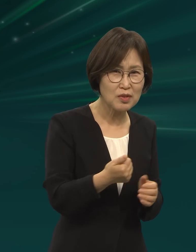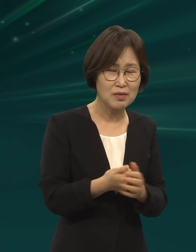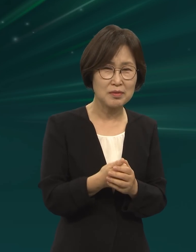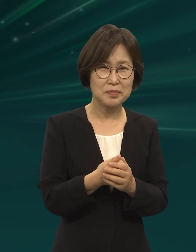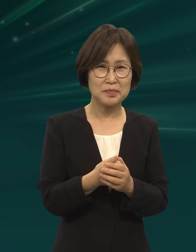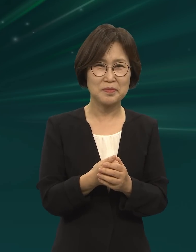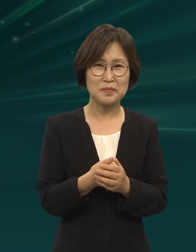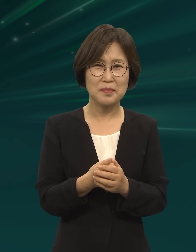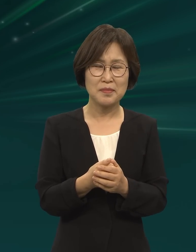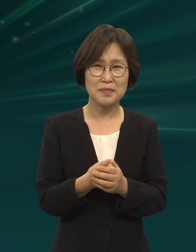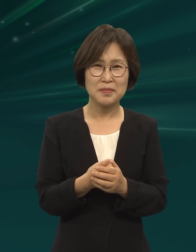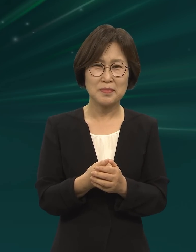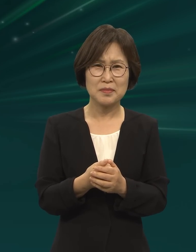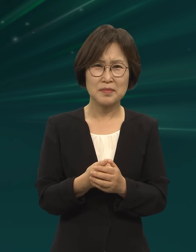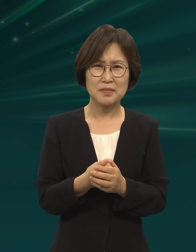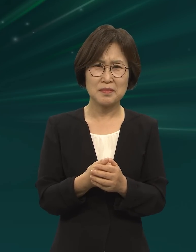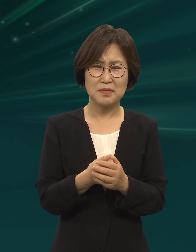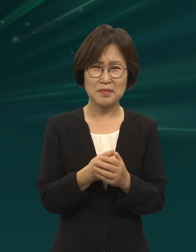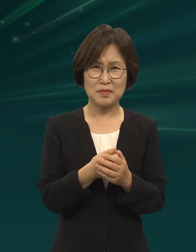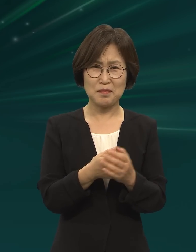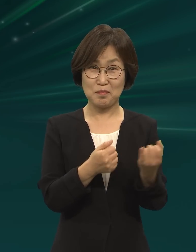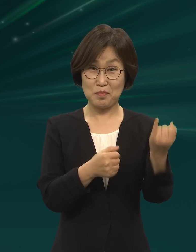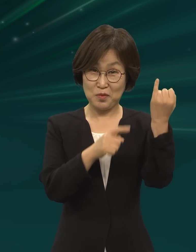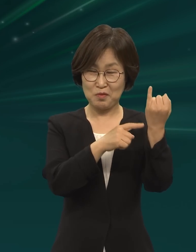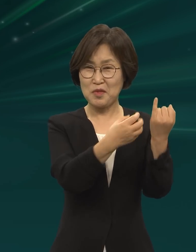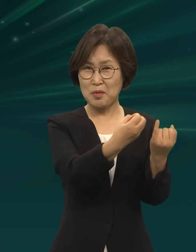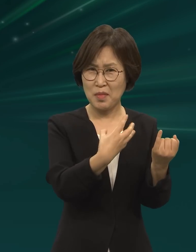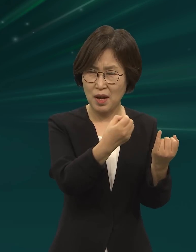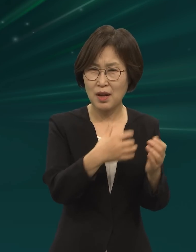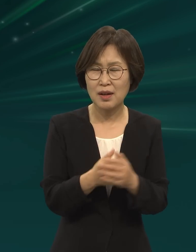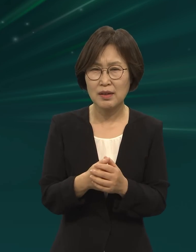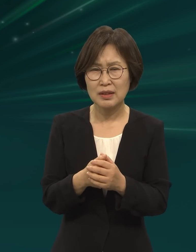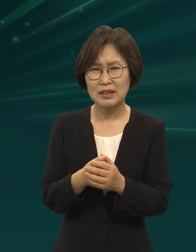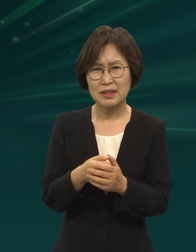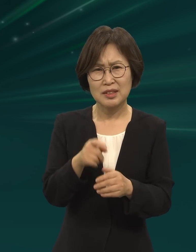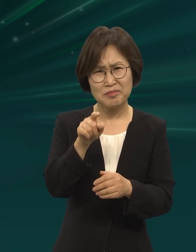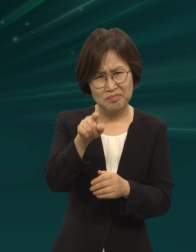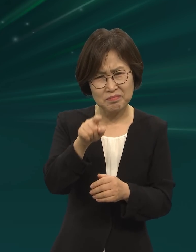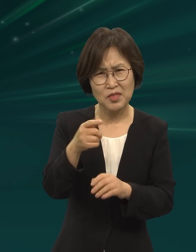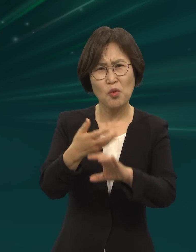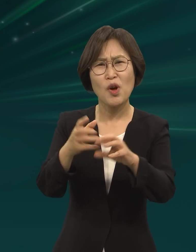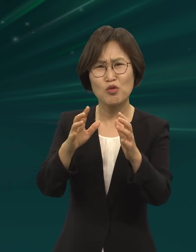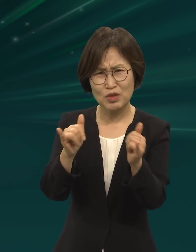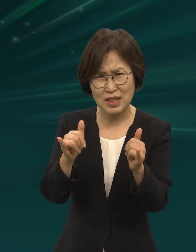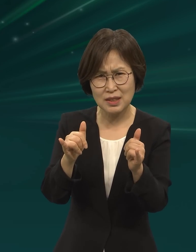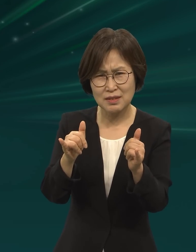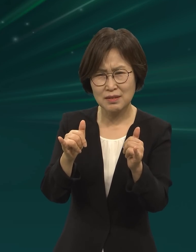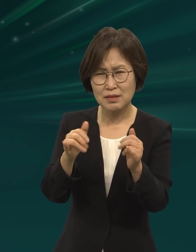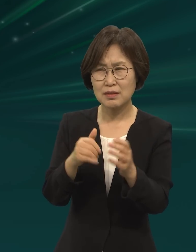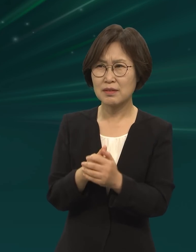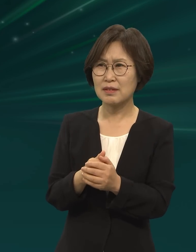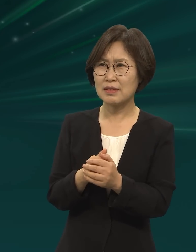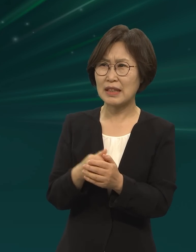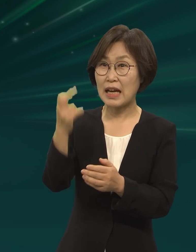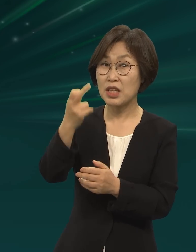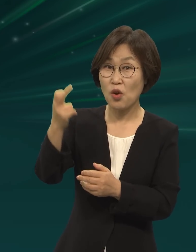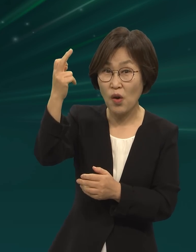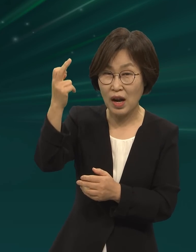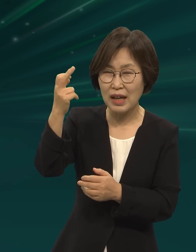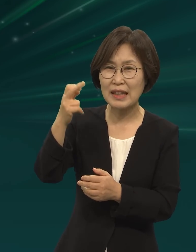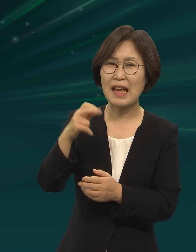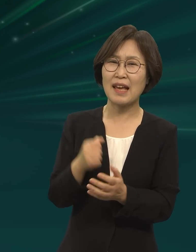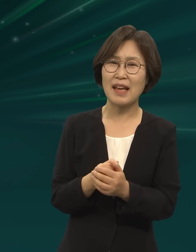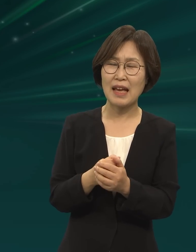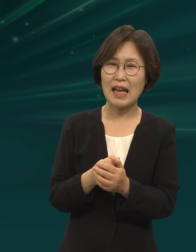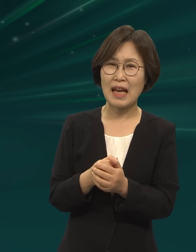그냥 네가 외국인이잖아. 그래서 가서 형님한테 사과드리면 돼. 그래서 형님이니까